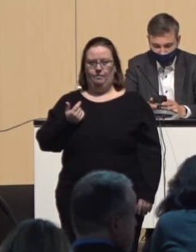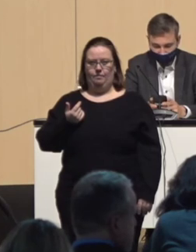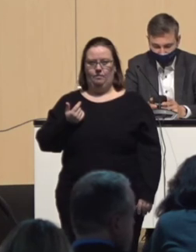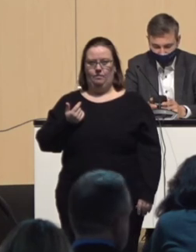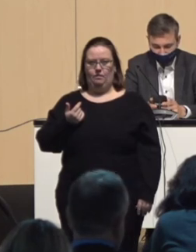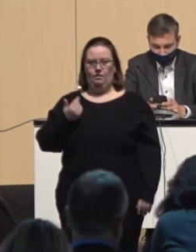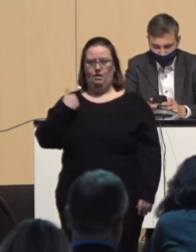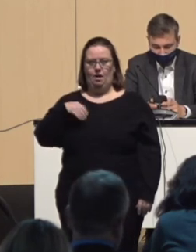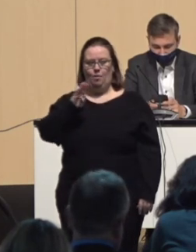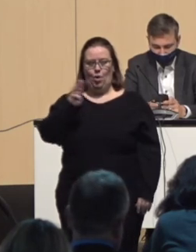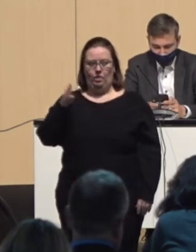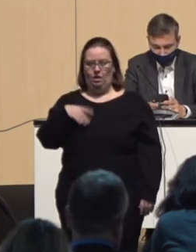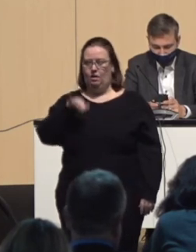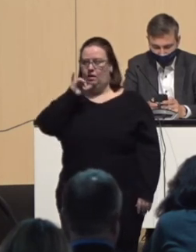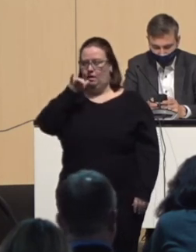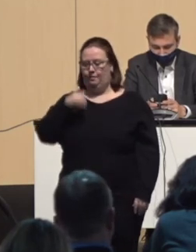Herr Blödner,